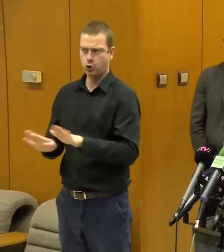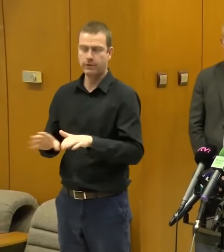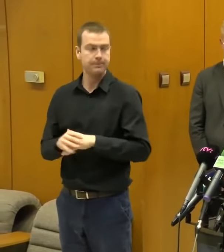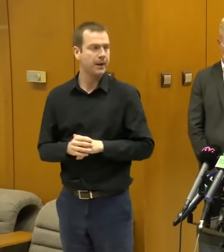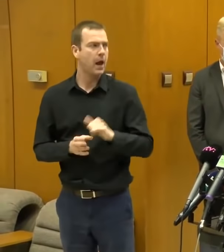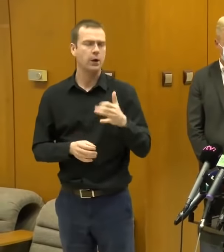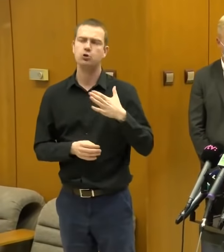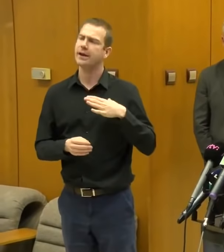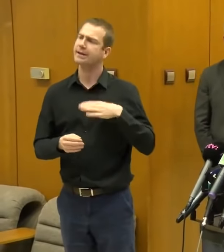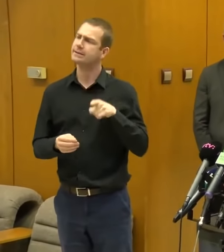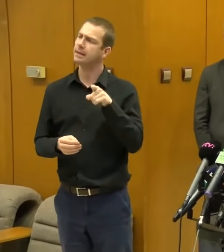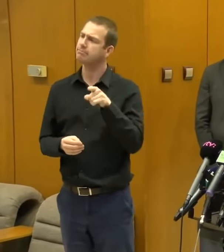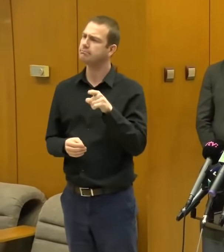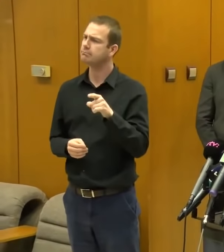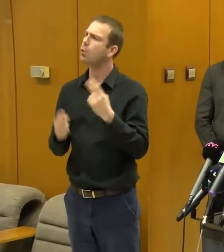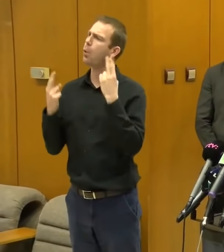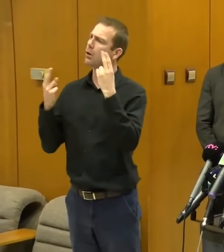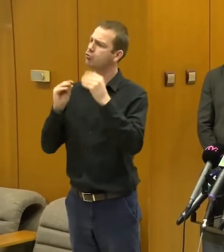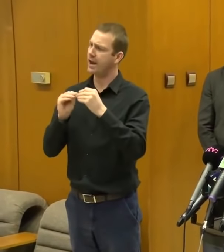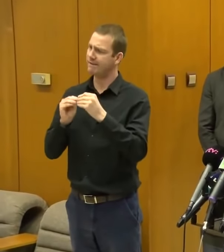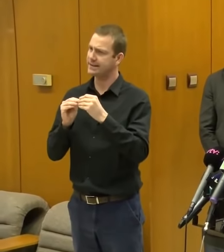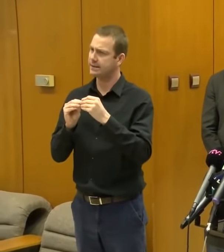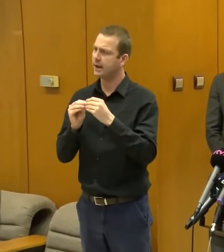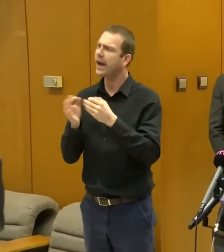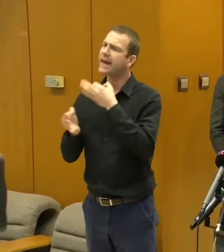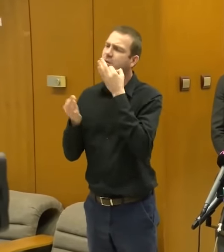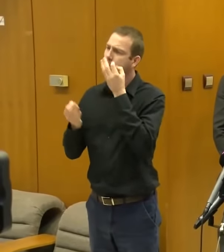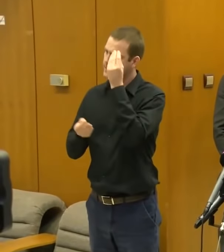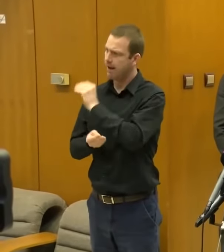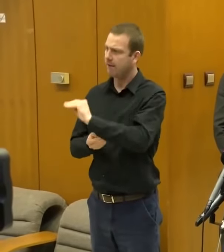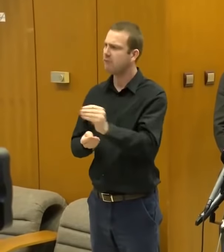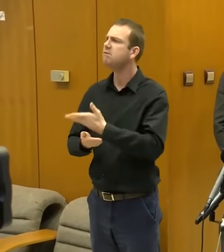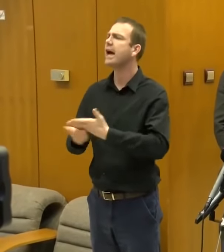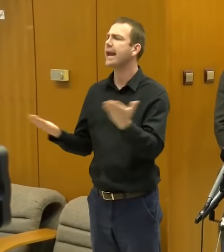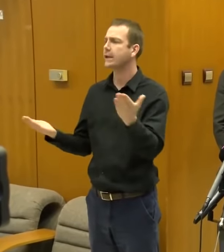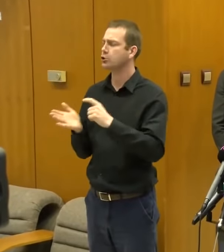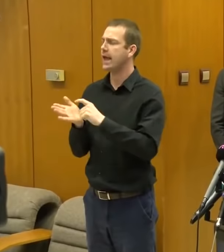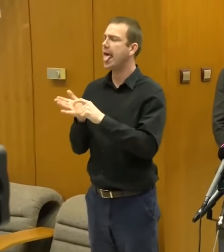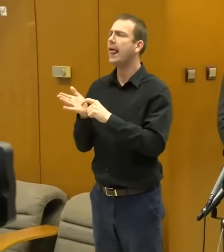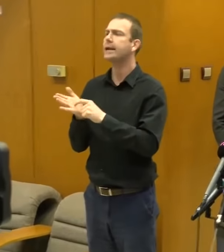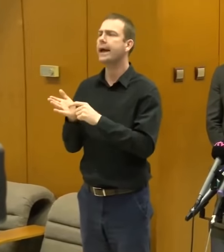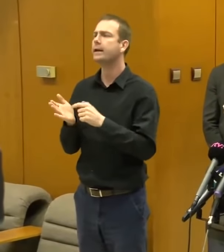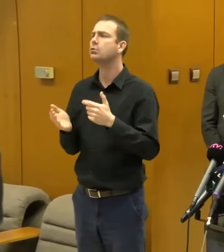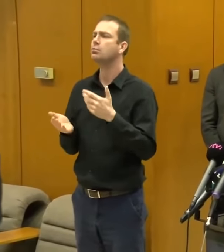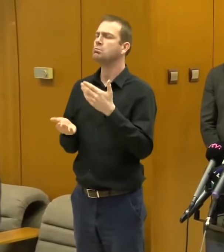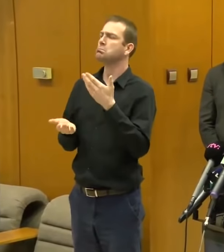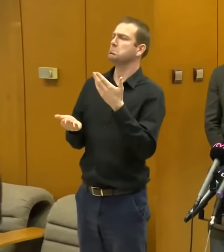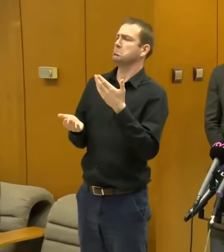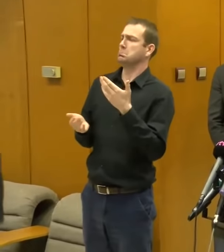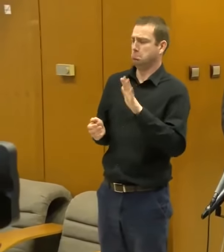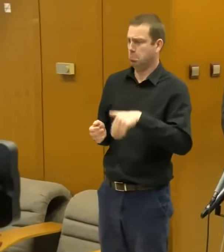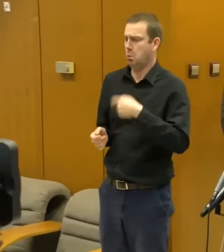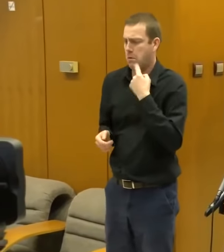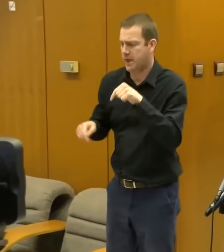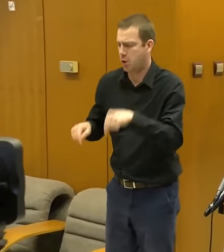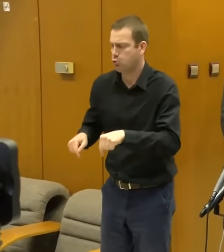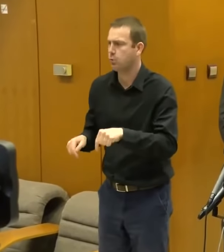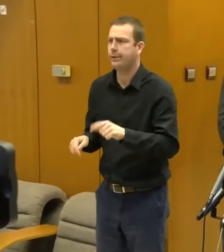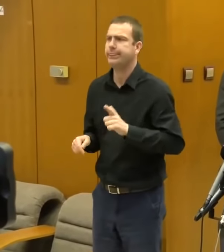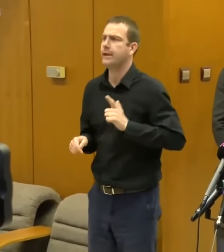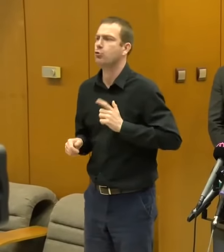chcel podotknúť. Informáciu pre širokú verejnosť, tie lieky, ktoré tu boli spomenuté, ako nečakajme, že teraz to